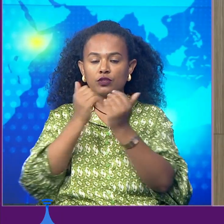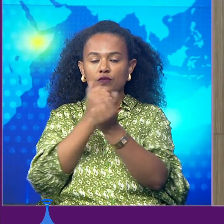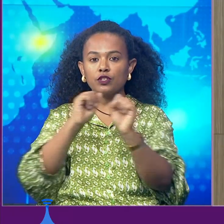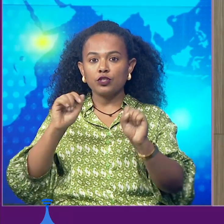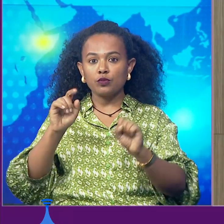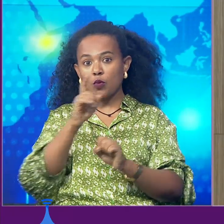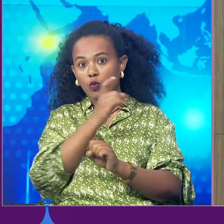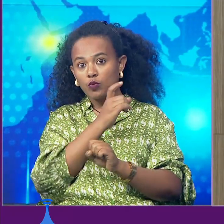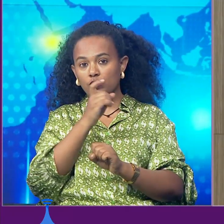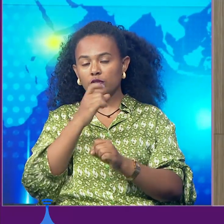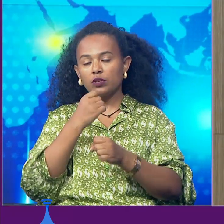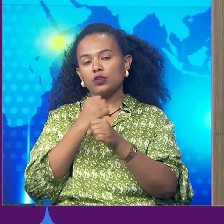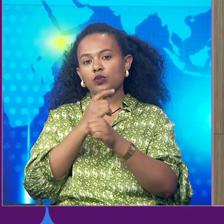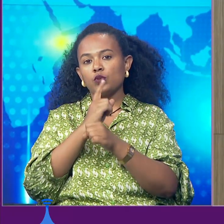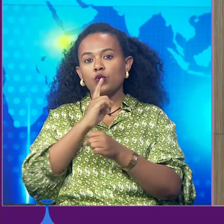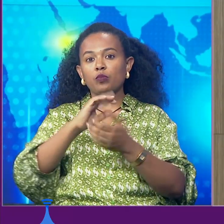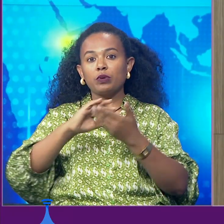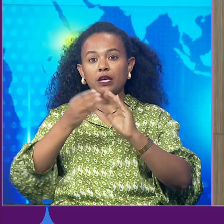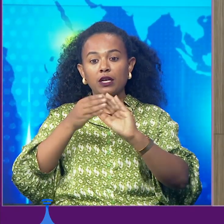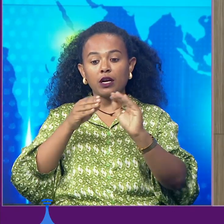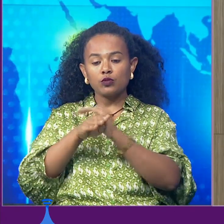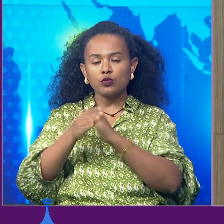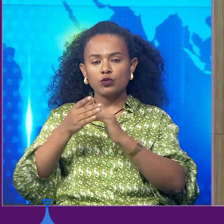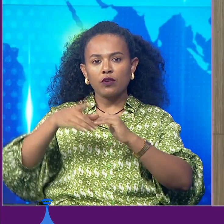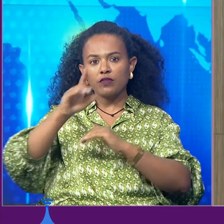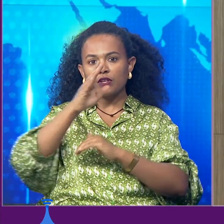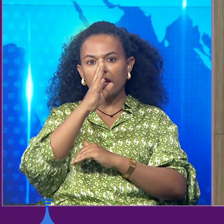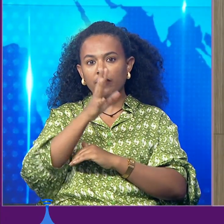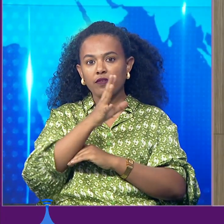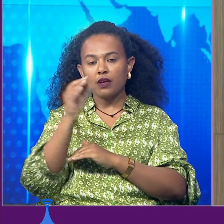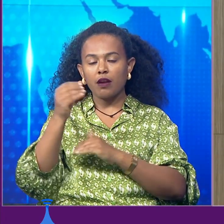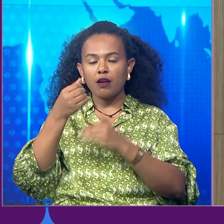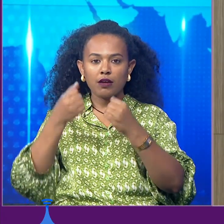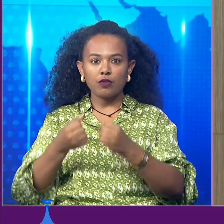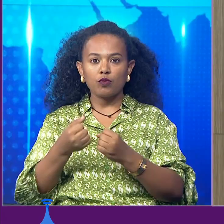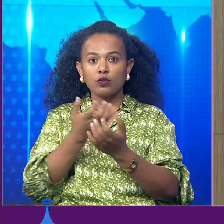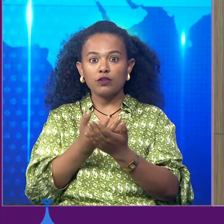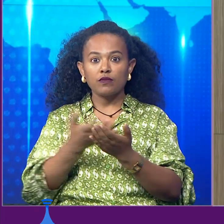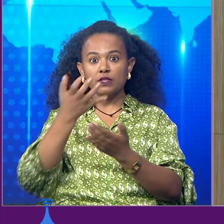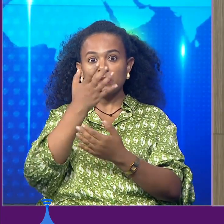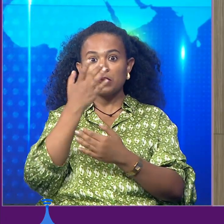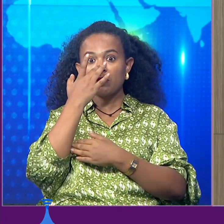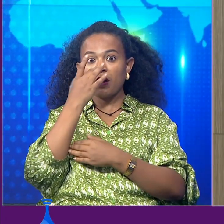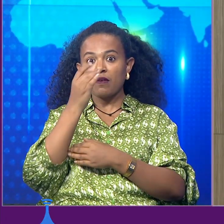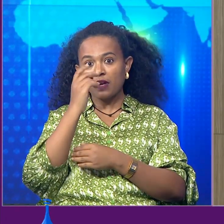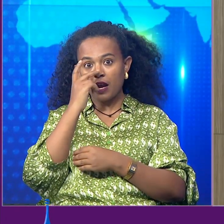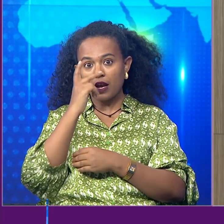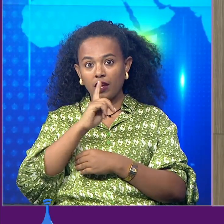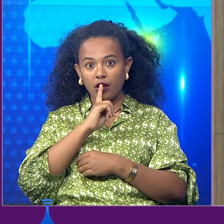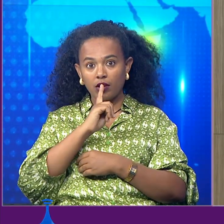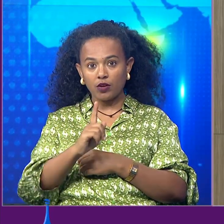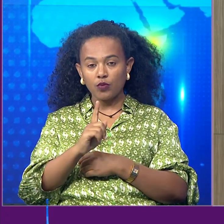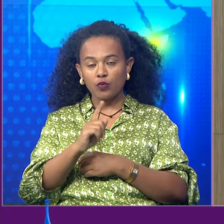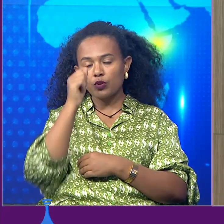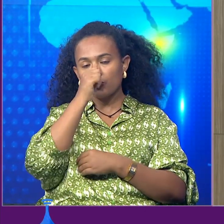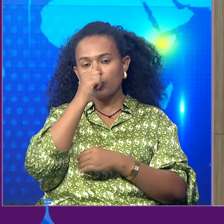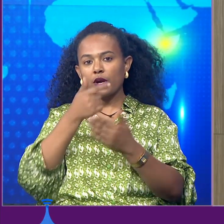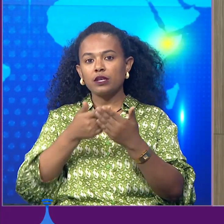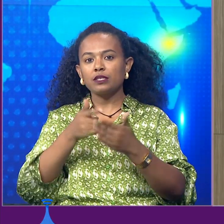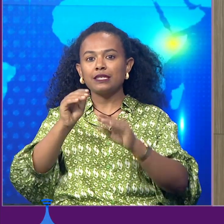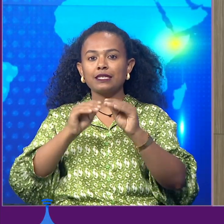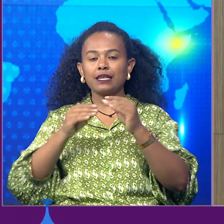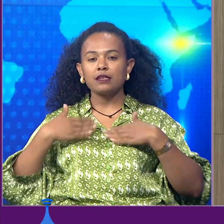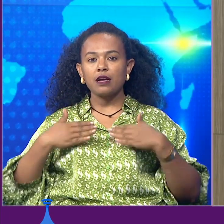ላይ ተሰማርተዋል። በታሪካችን ውስጥ ከፍተኛ የሆነ የፈጠራና የክህሎት ኢንቨስትመንት በአፍሪካ እያየን ነው። ኢትዮጵያም የዚህ እንቅስቃሴ አካል